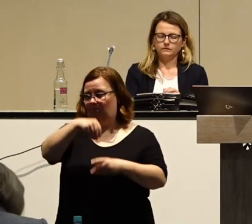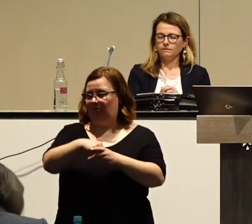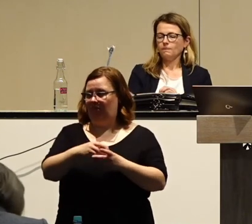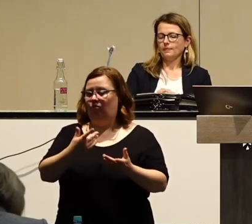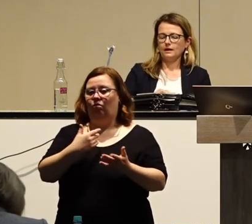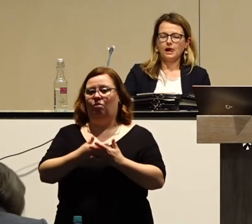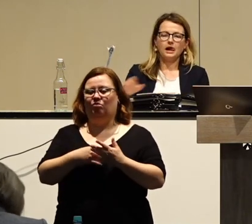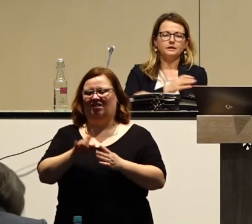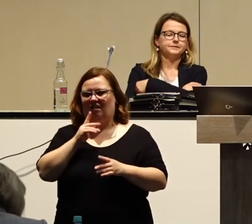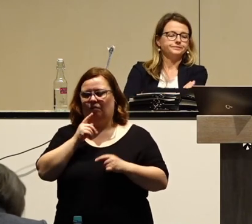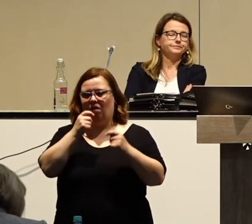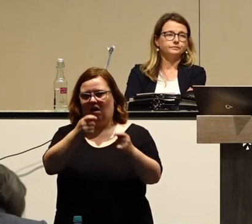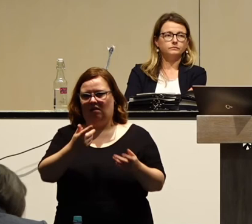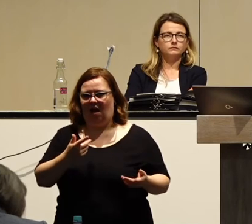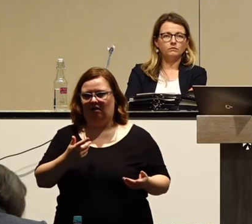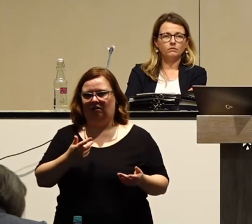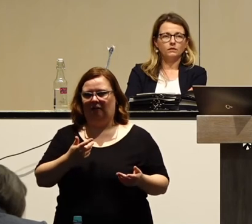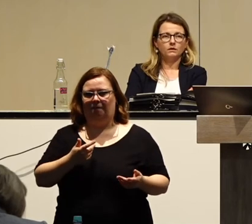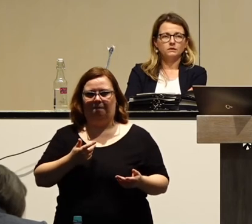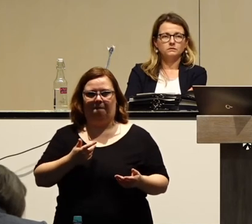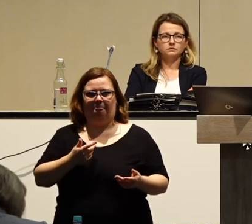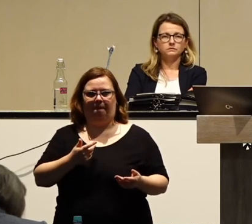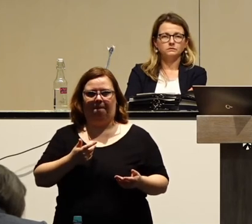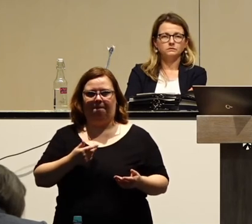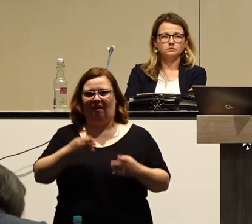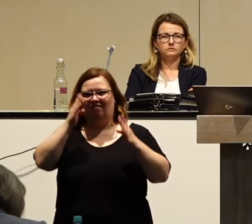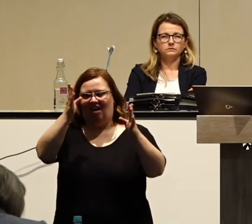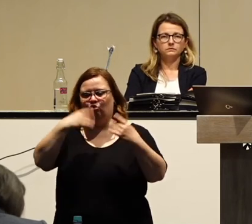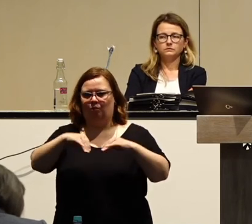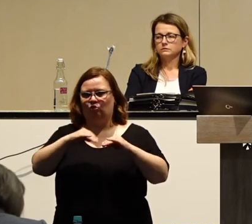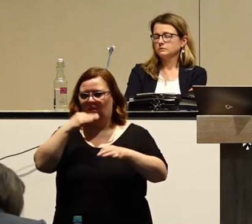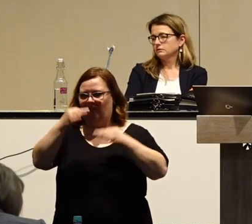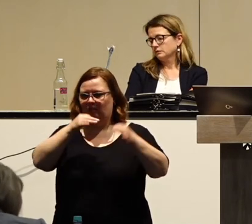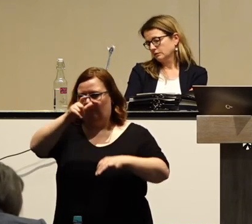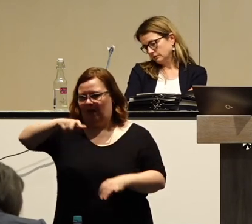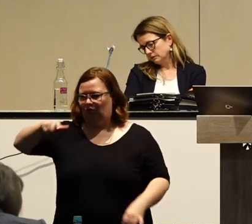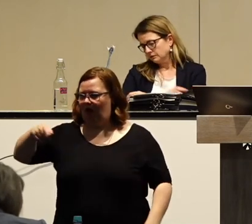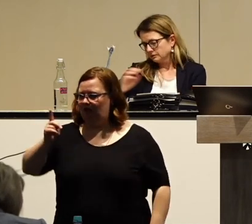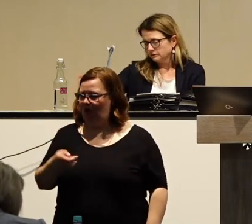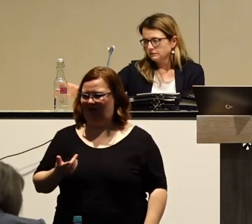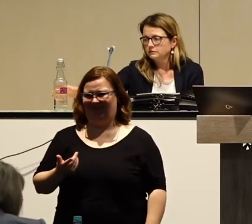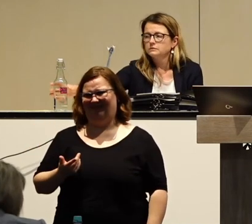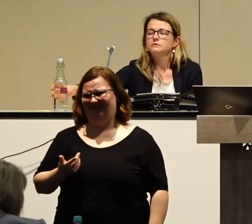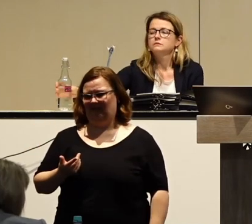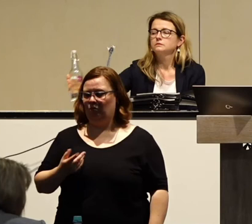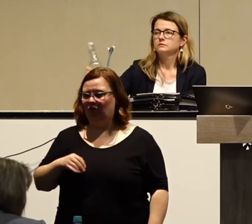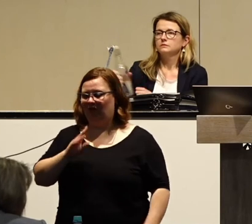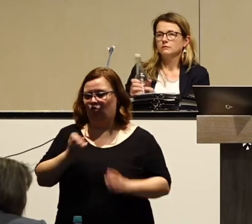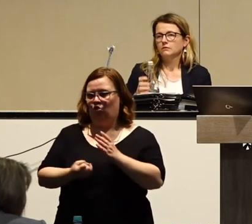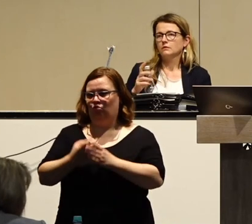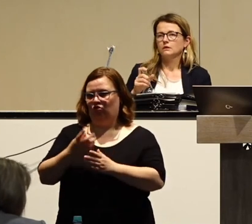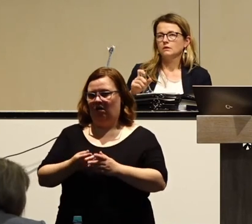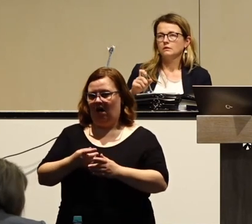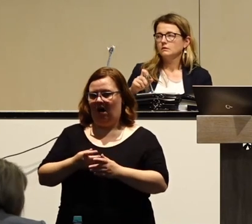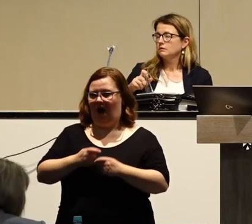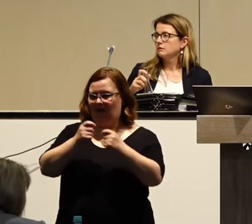hatten jetzt zum Beispiel beantragt, das soll fachlich und pädagogisch qualifiziertes Personal sein. Naja, also wir hatten in diesem ursprünglichen Antrag